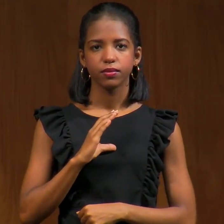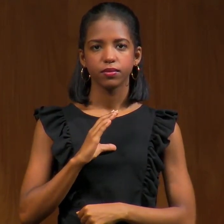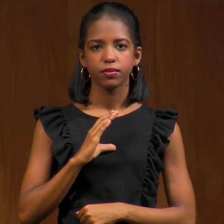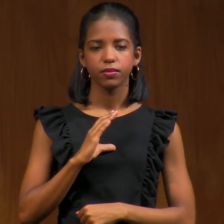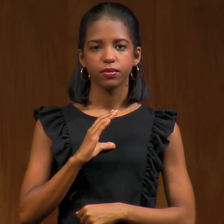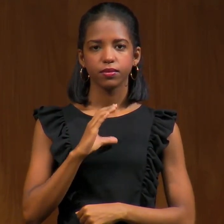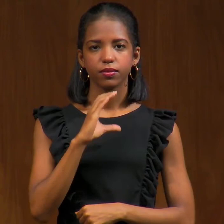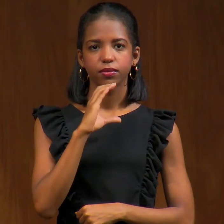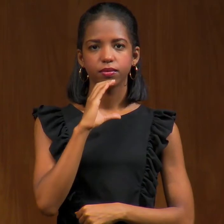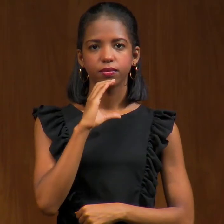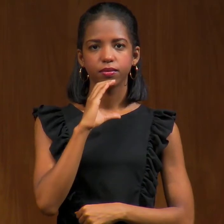Cuba,